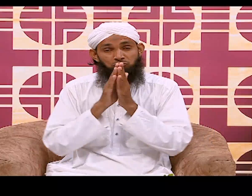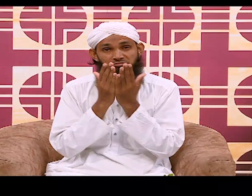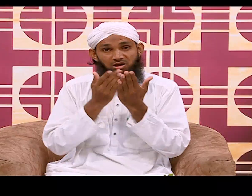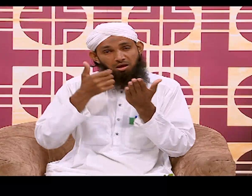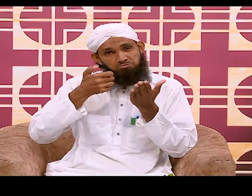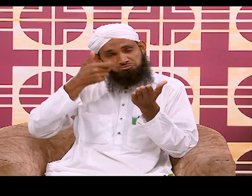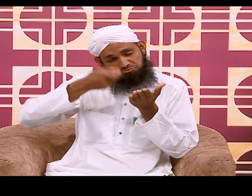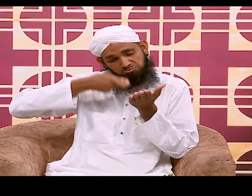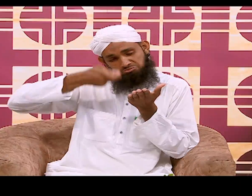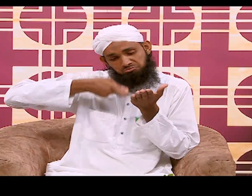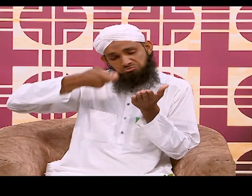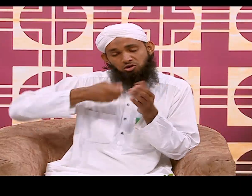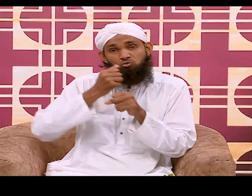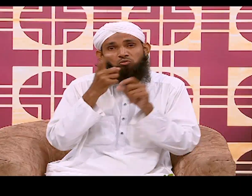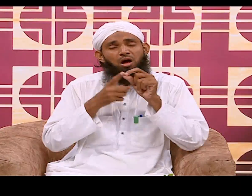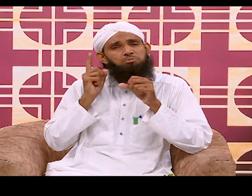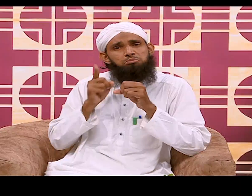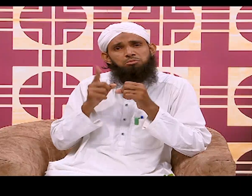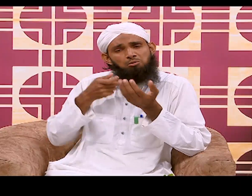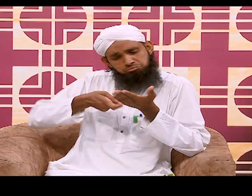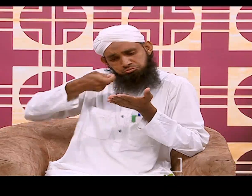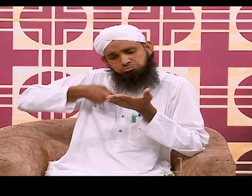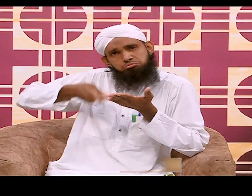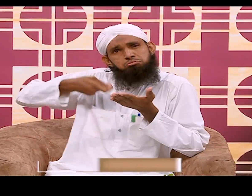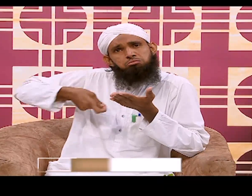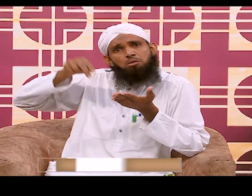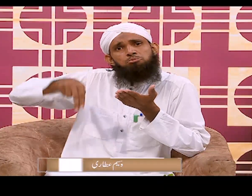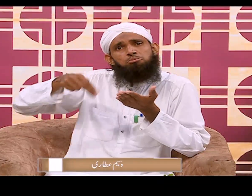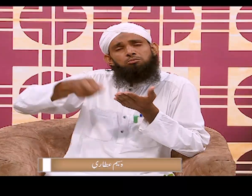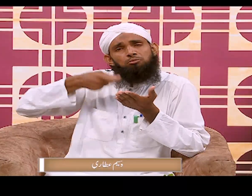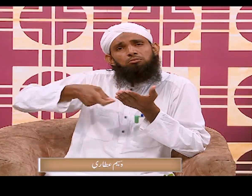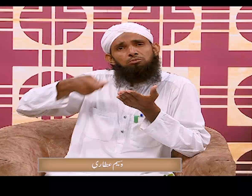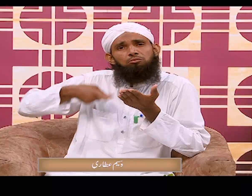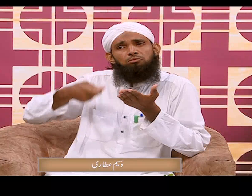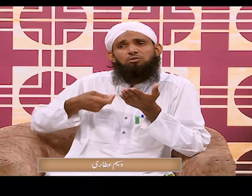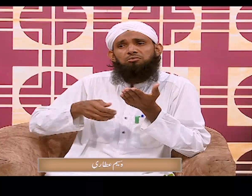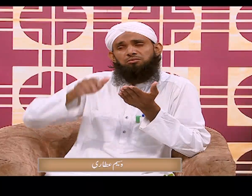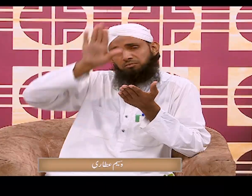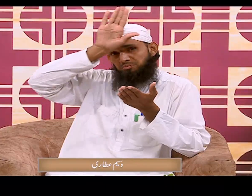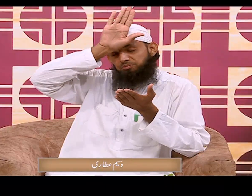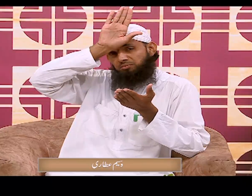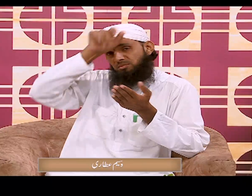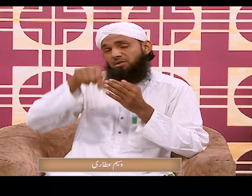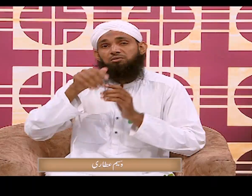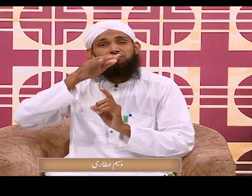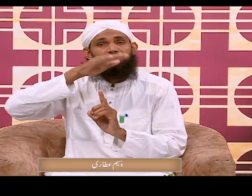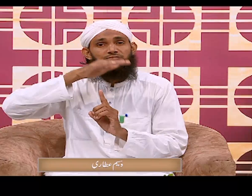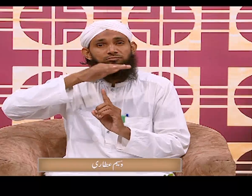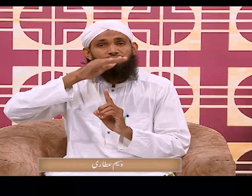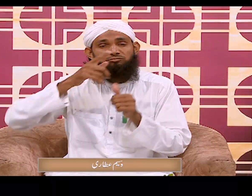کر آپ کے فرامین و ارشادات لکھا کرتے تھے۔ شیخ عمر کیمانی رحمت اللہ علیہ فرماتے ہیں کبھی ایسا